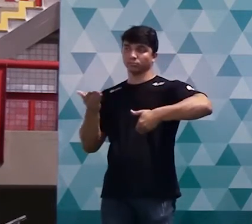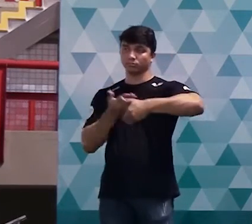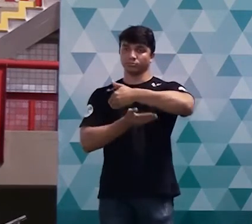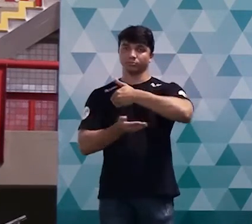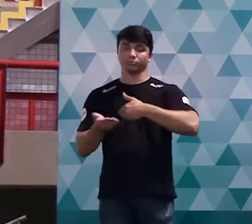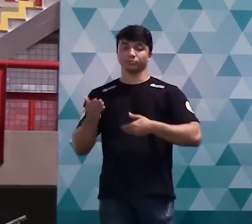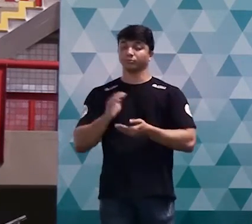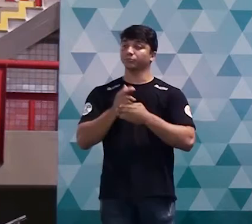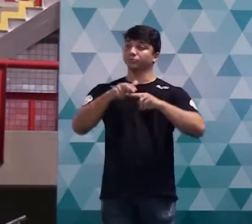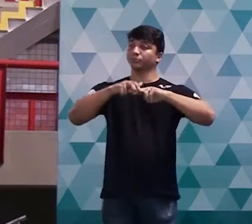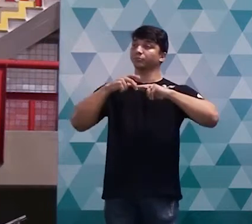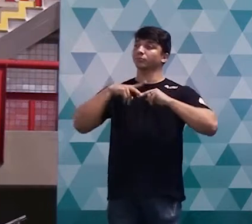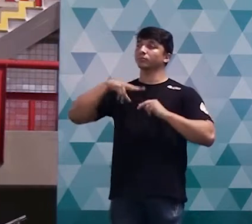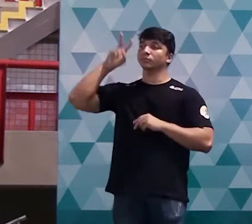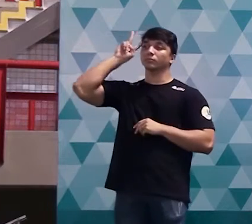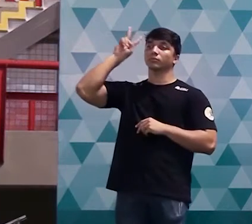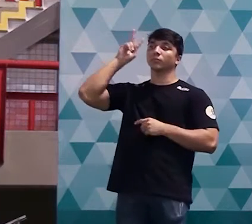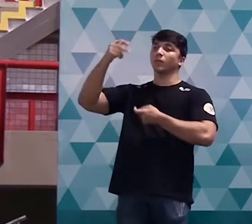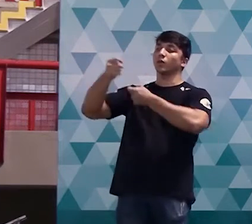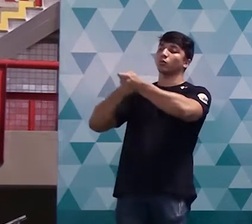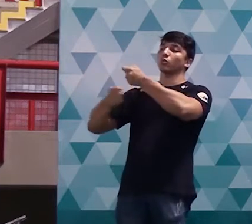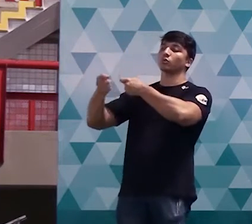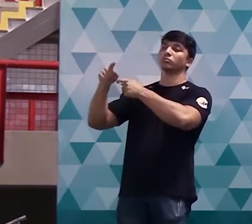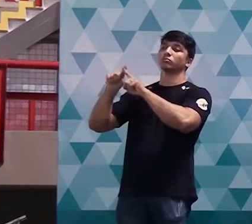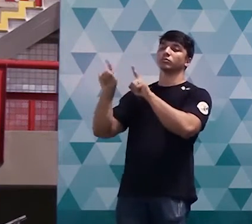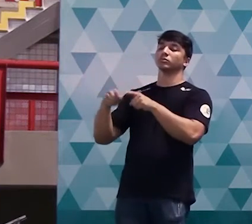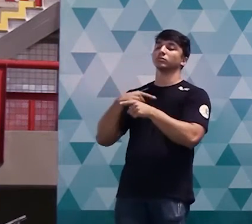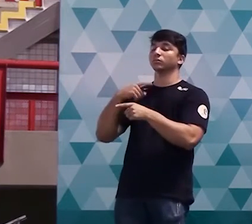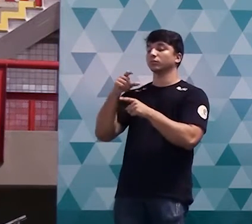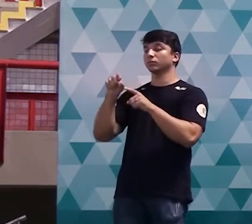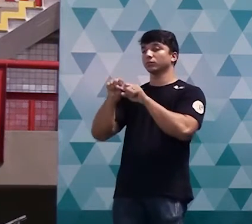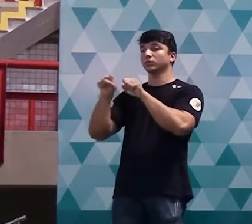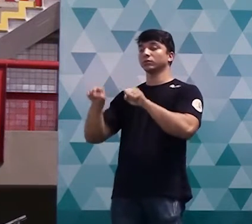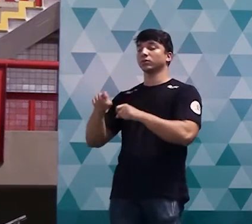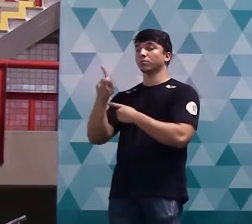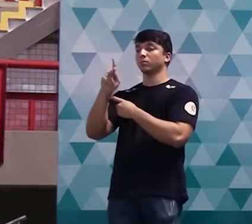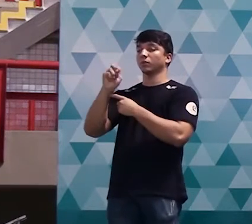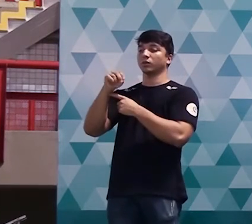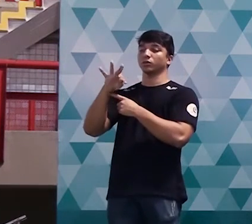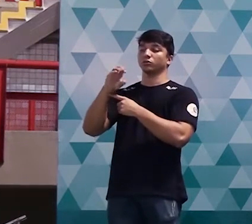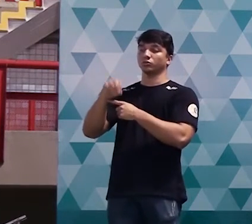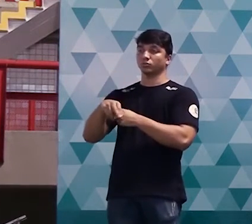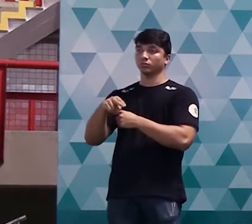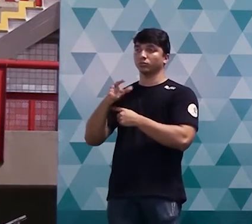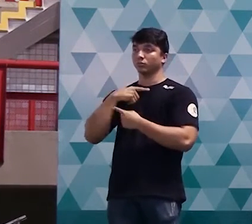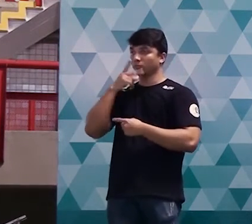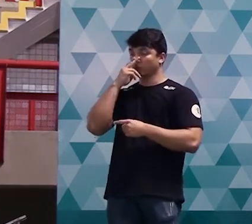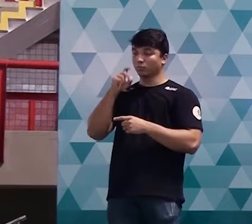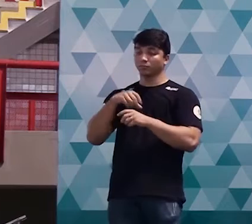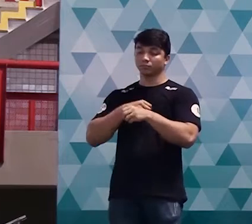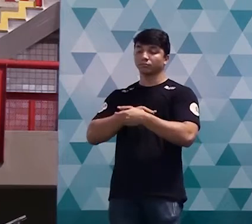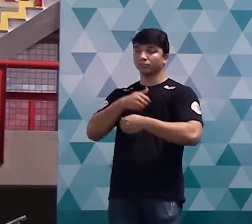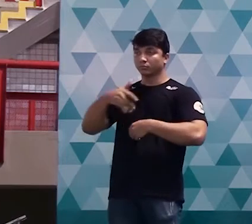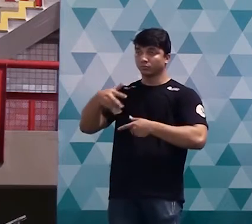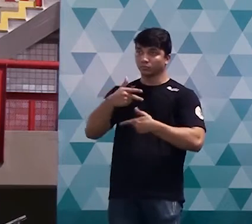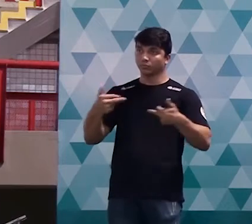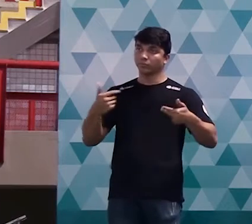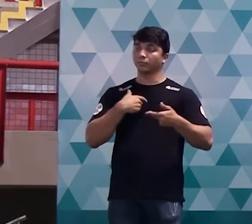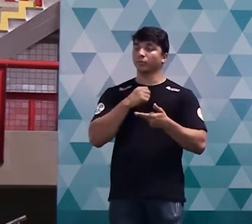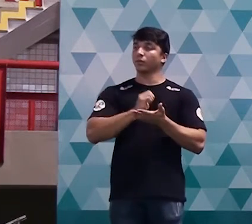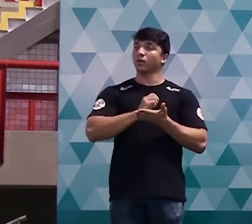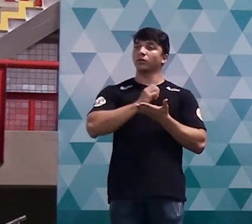economia. Então vamos lembrar a economia: sistema plantation, monocultura,